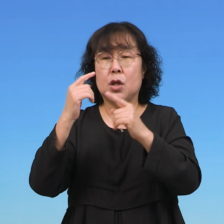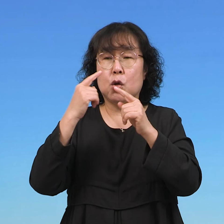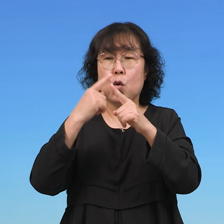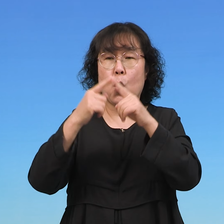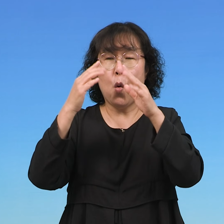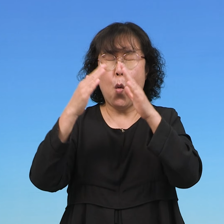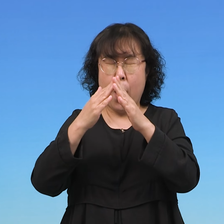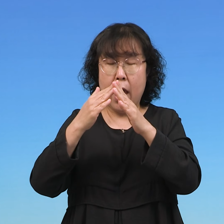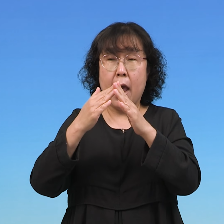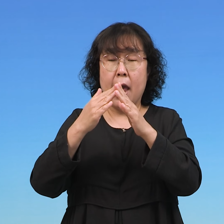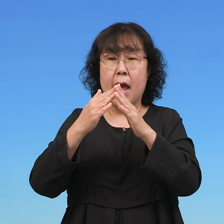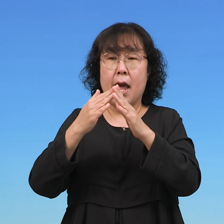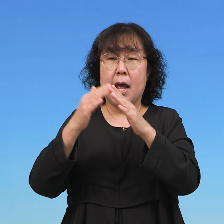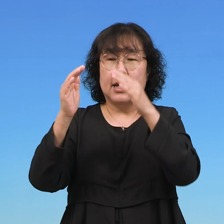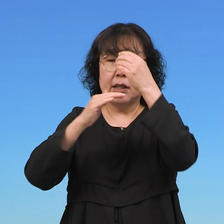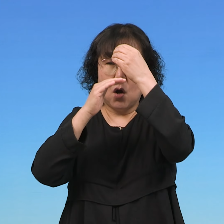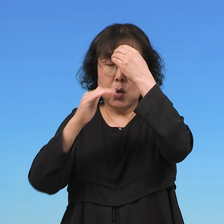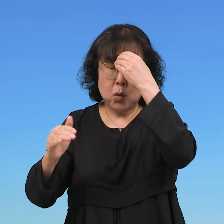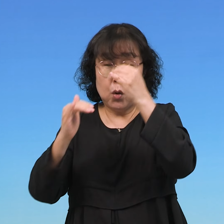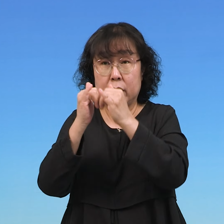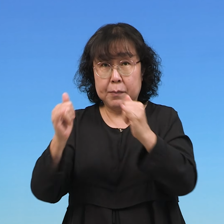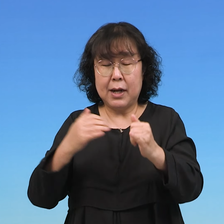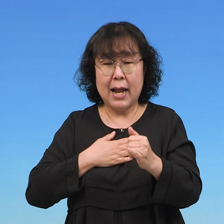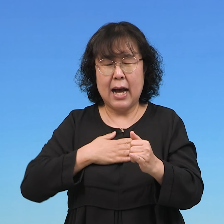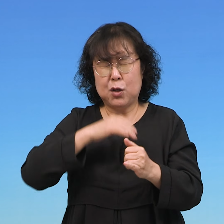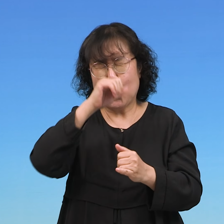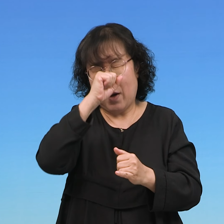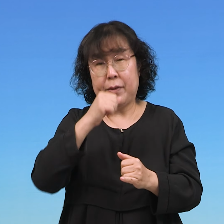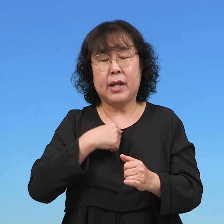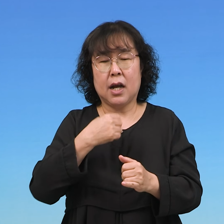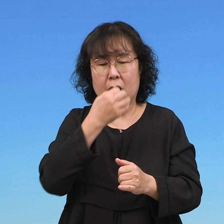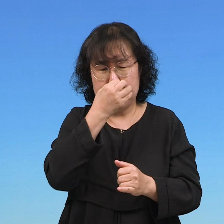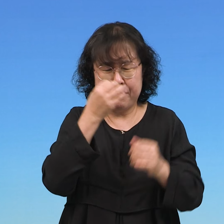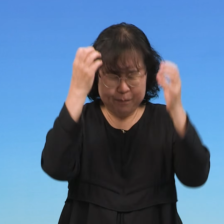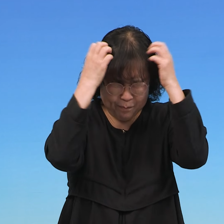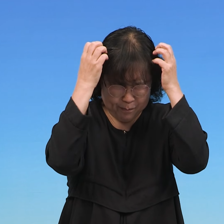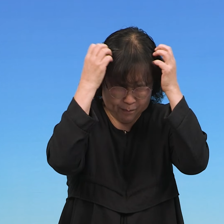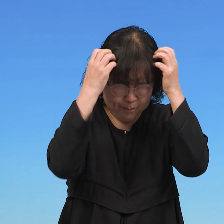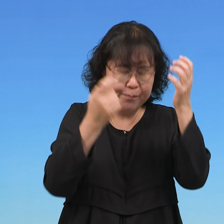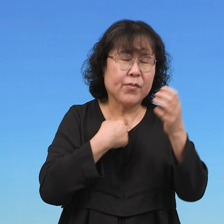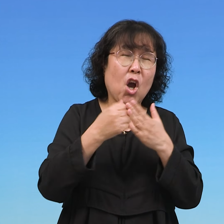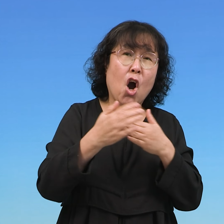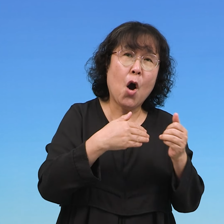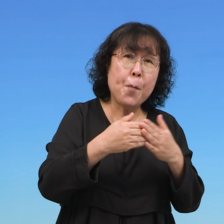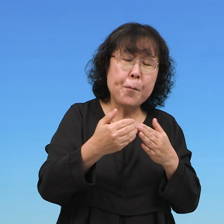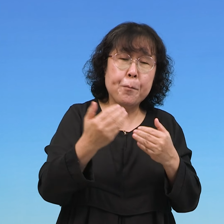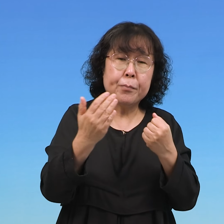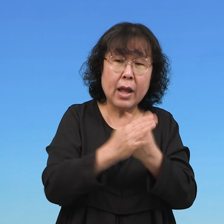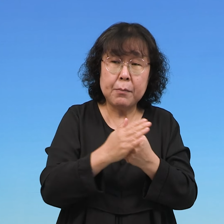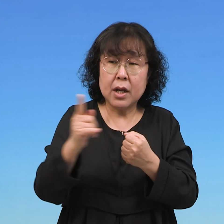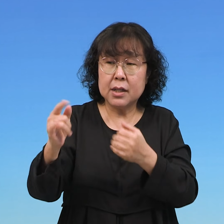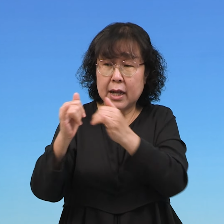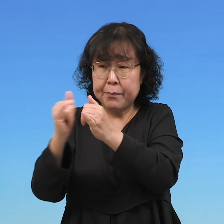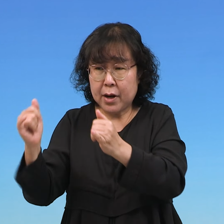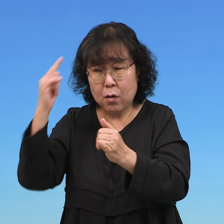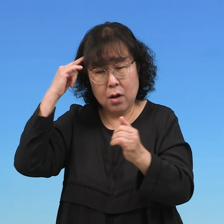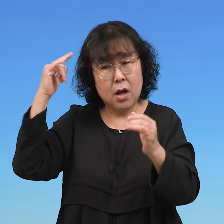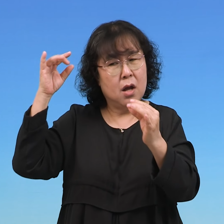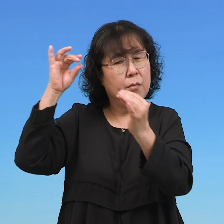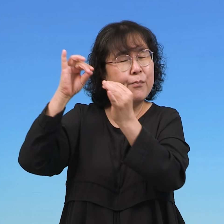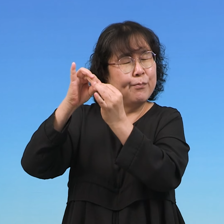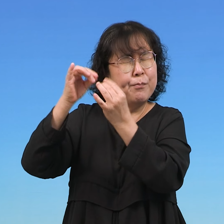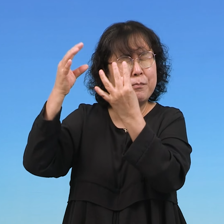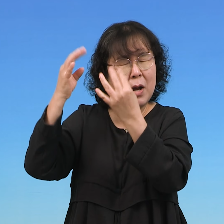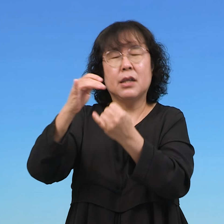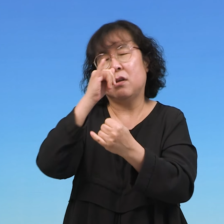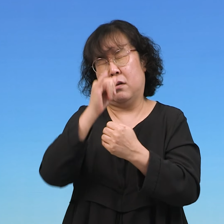과정을 다 겪으면서도. 그래서 저에게 교회는 이건 제 생명의 은인이에요, 은인. 왜